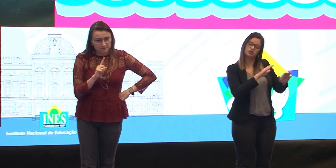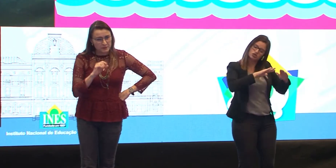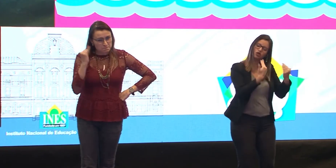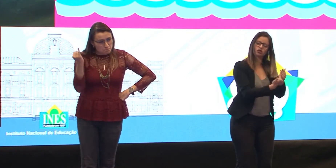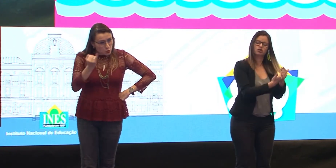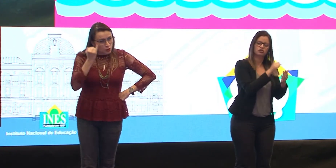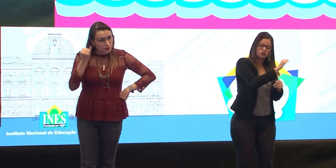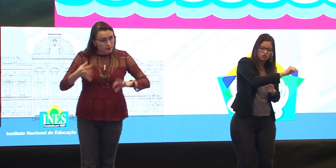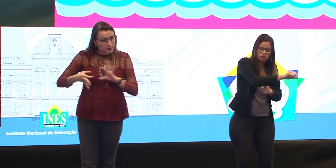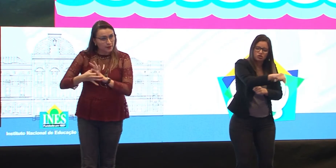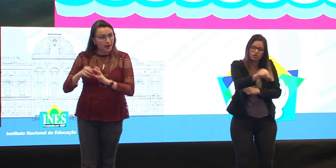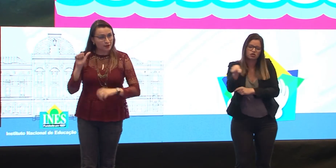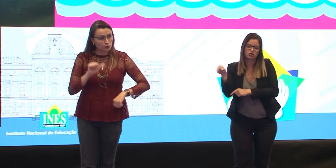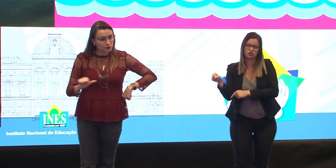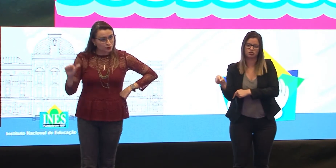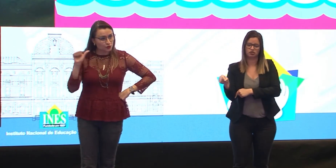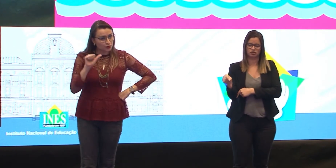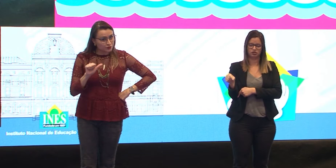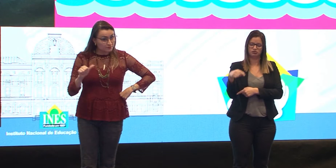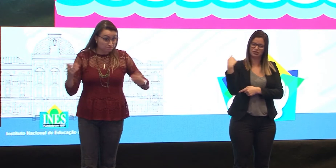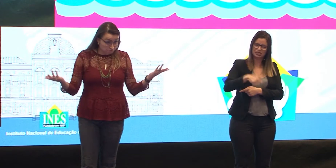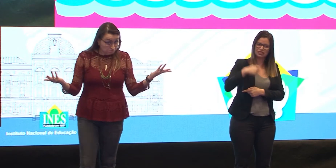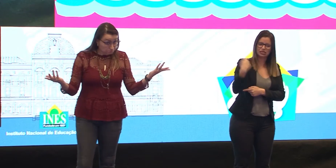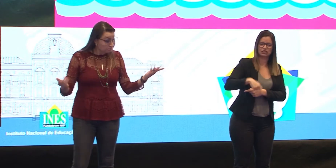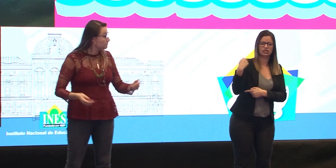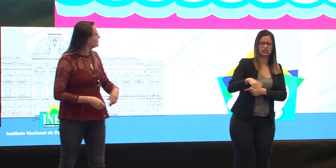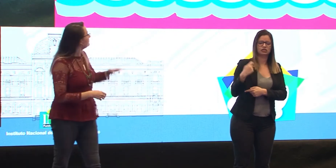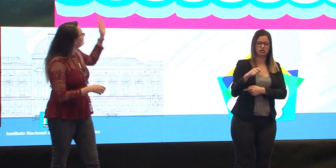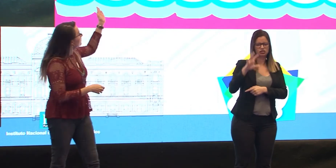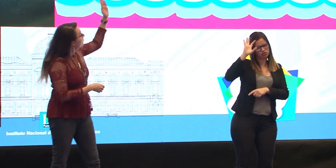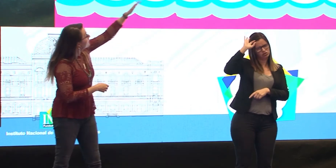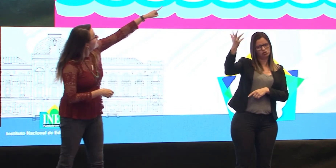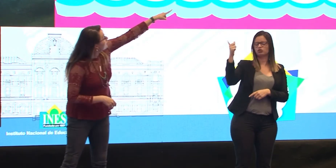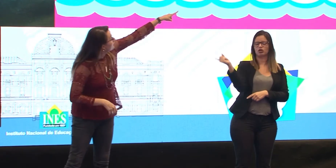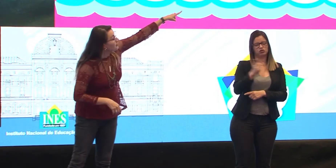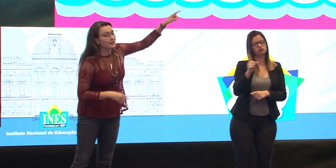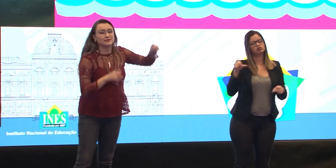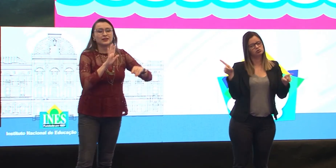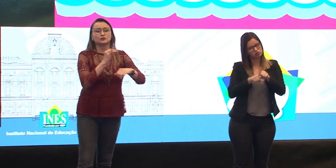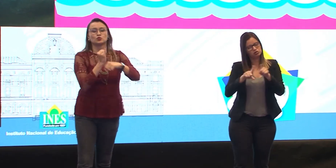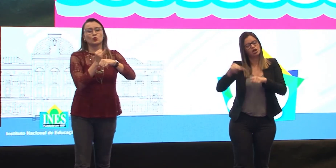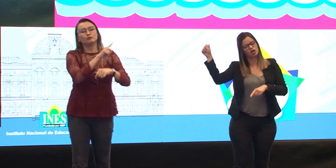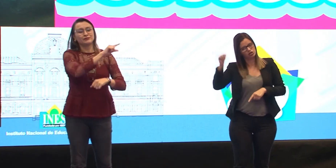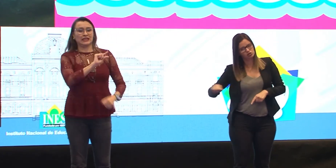a questão da educação ficar restrita à escola, a escola sozinha não vai dar conta.